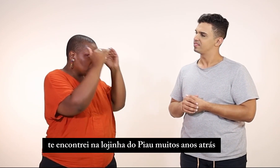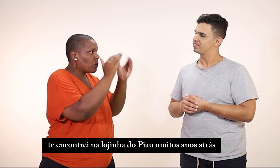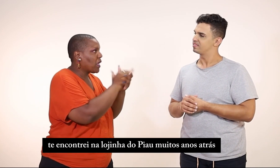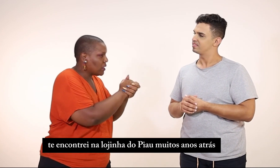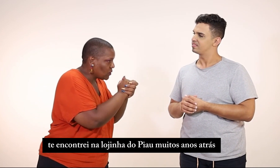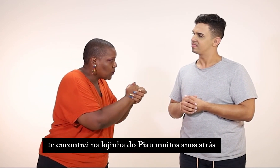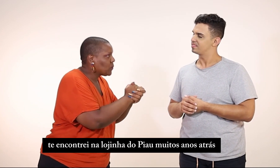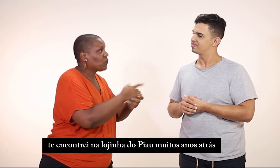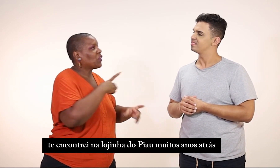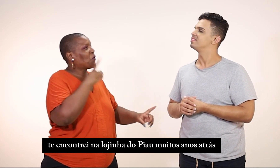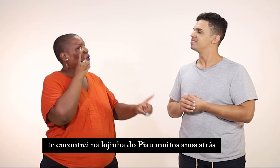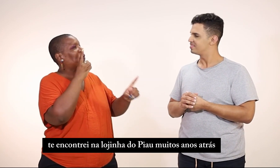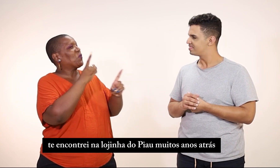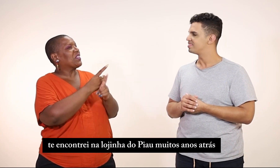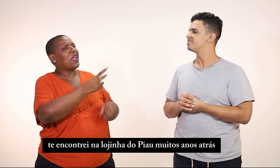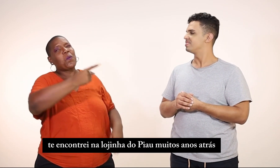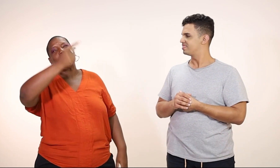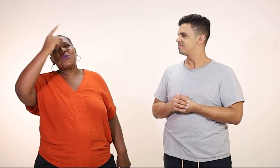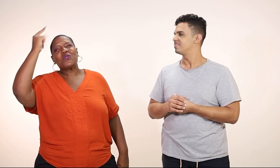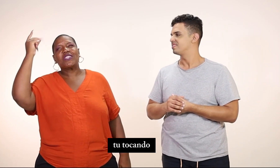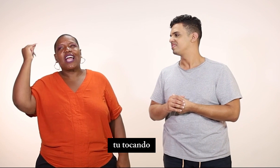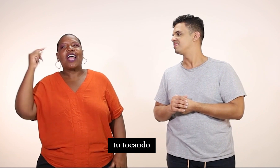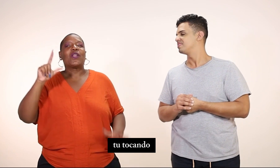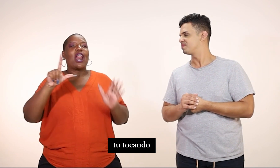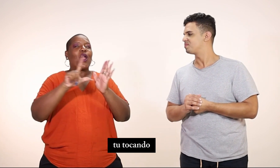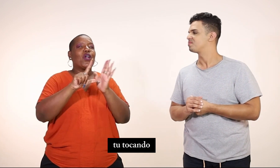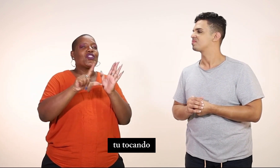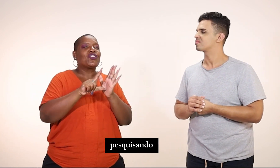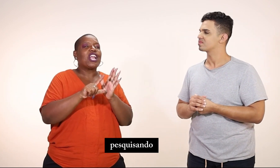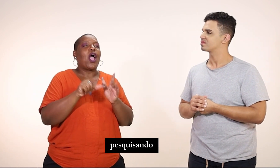lojinha do Piau muitos anos atrás. Tu tocando,